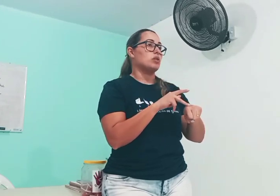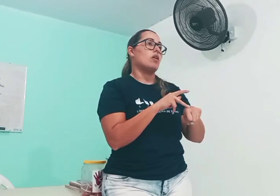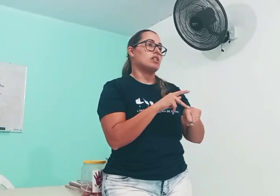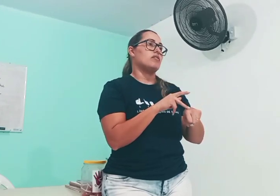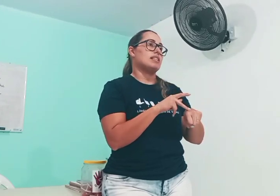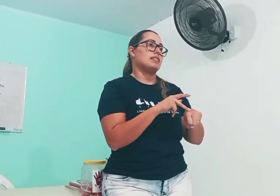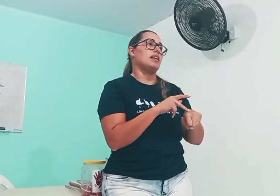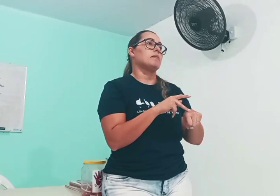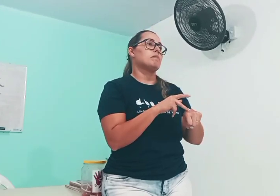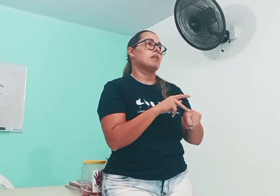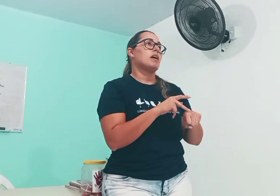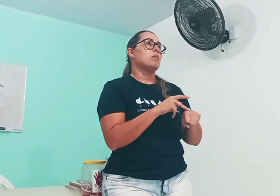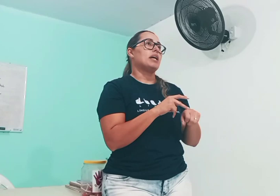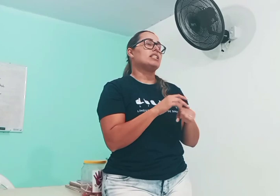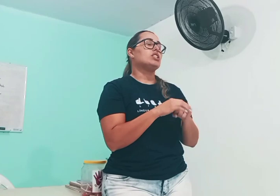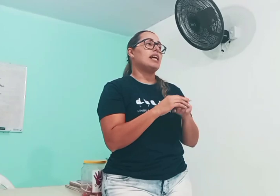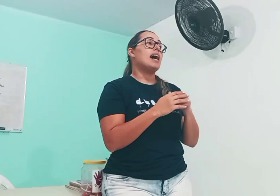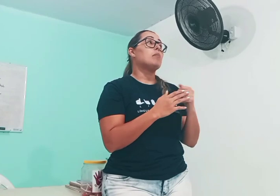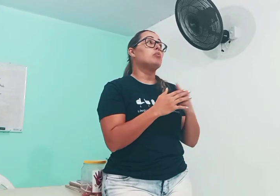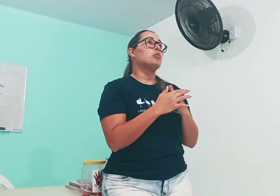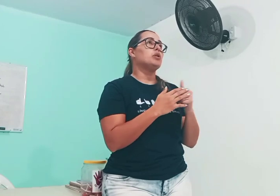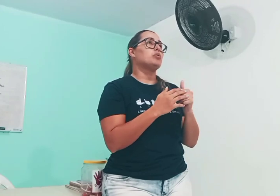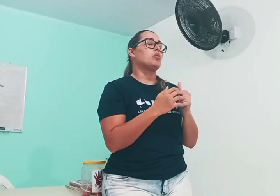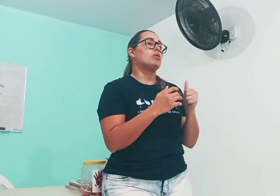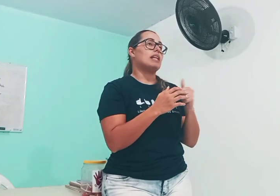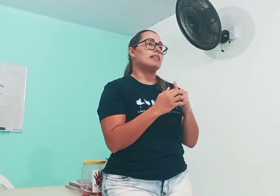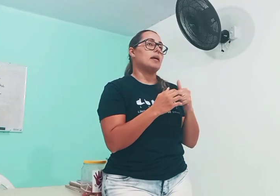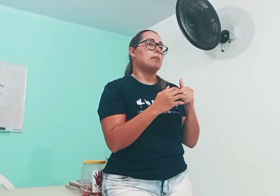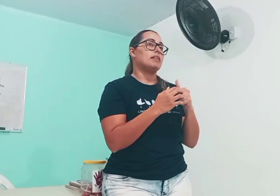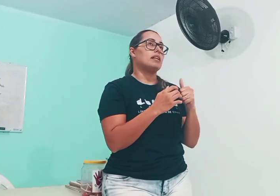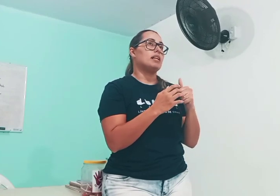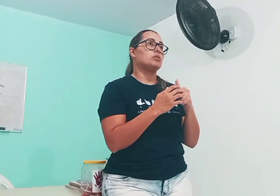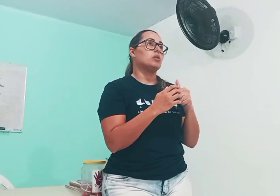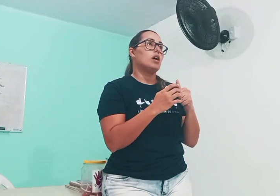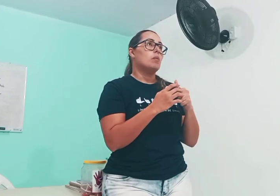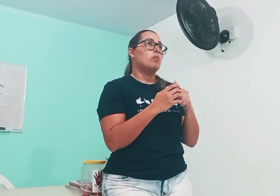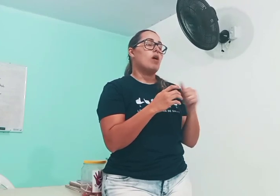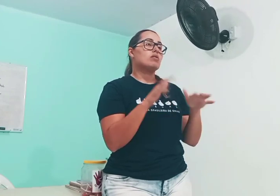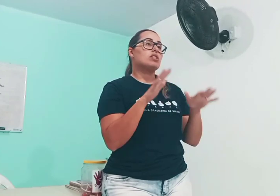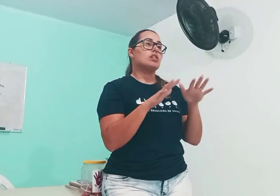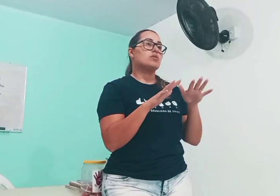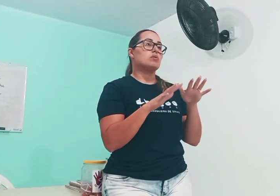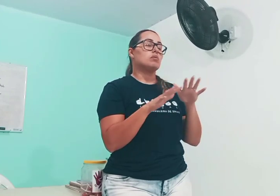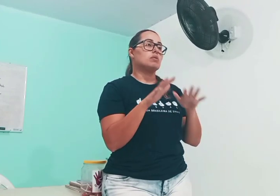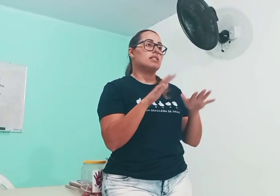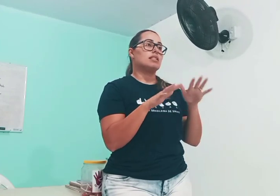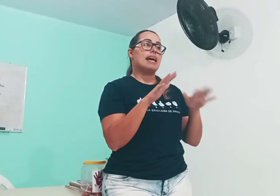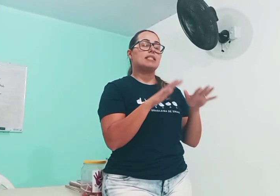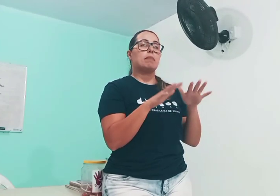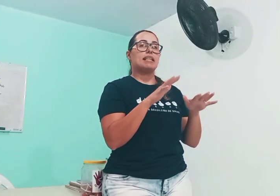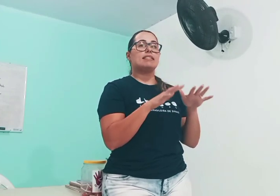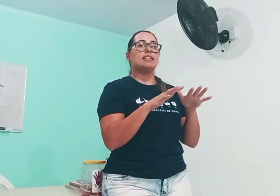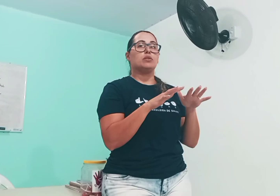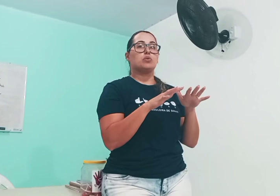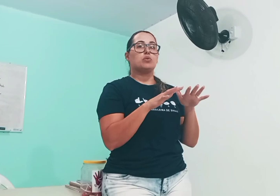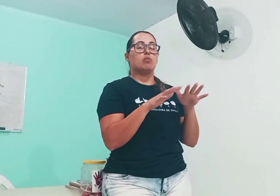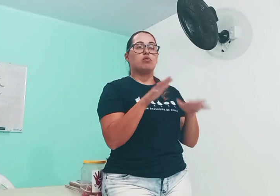hora de fazer. Porque a gente erra muito quando está interpretando por causa disso, de sinais parecidos,